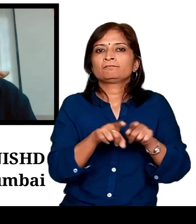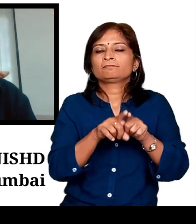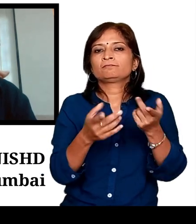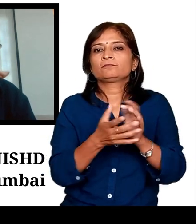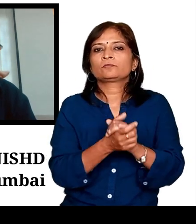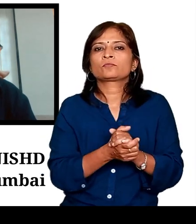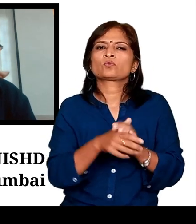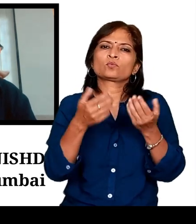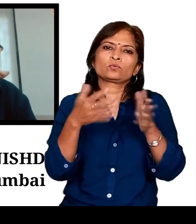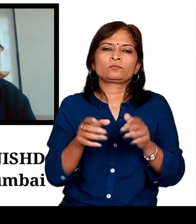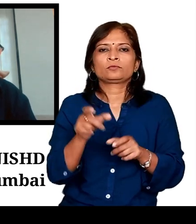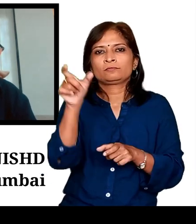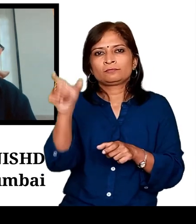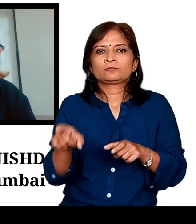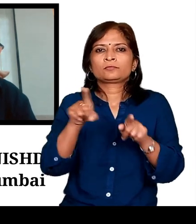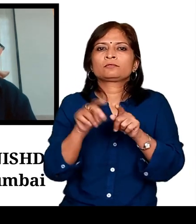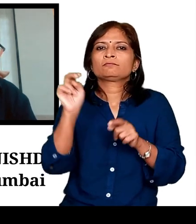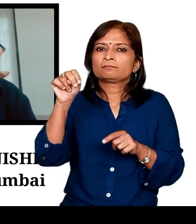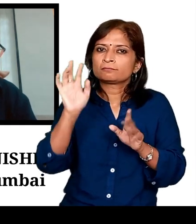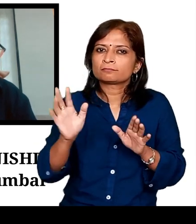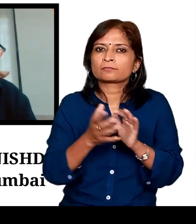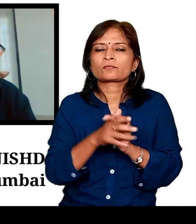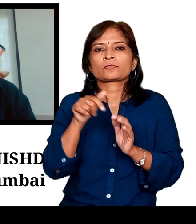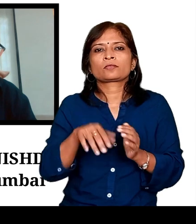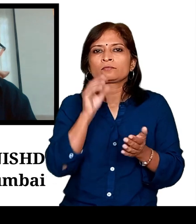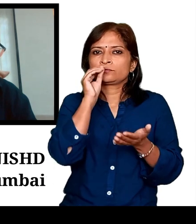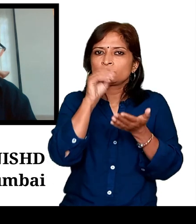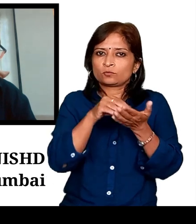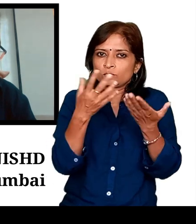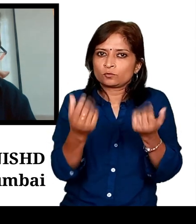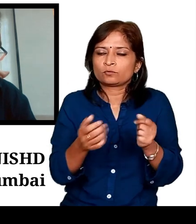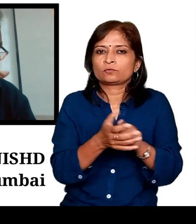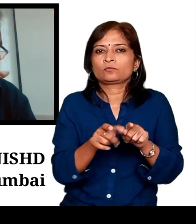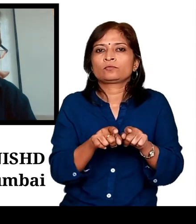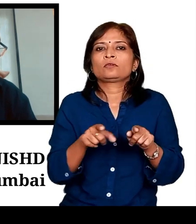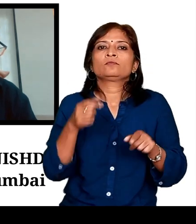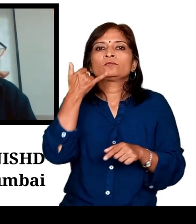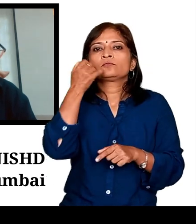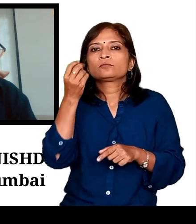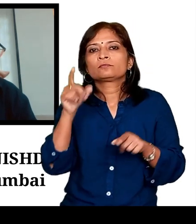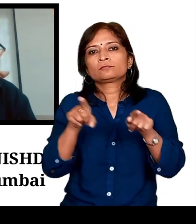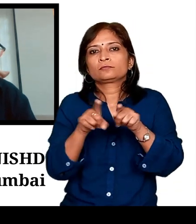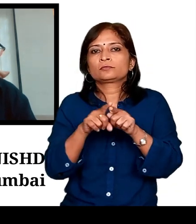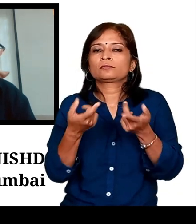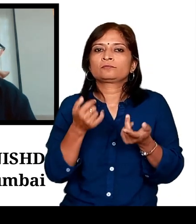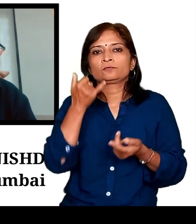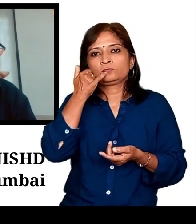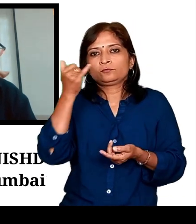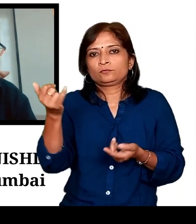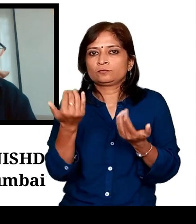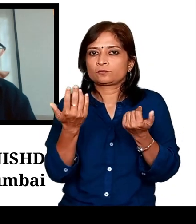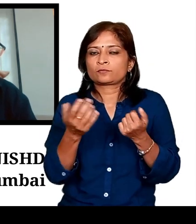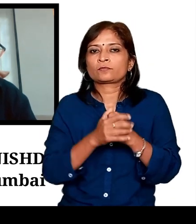हैं। कोई भी प्रकार की सहायता हो, कोई इंफॉर्मेशन हो तो DIL नंबर को डायल कर सकते हैं।